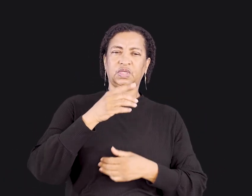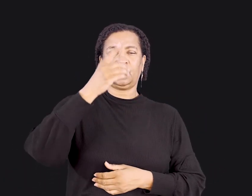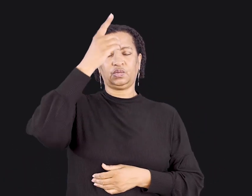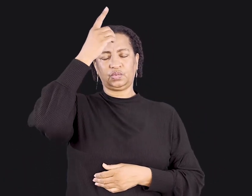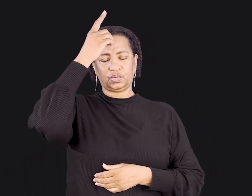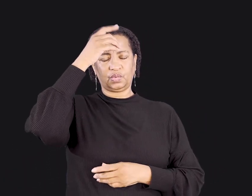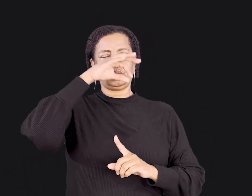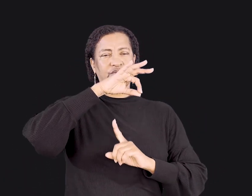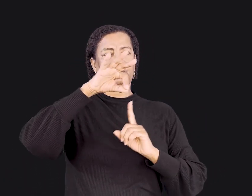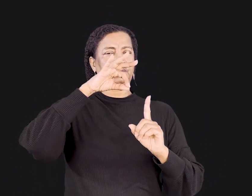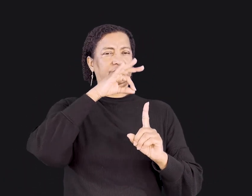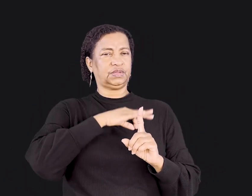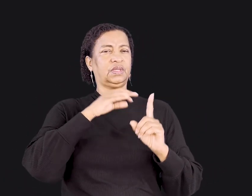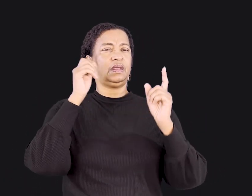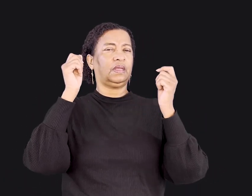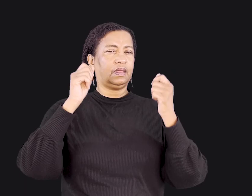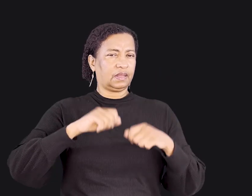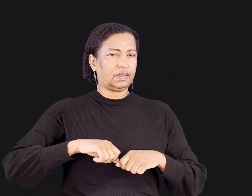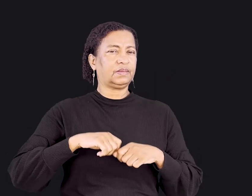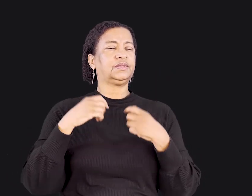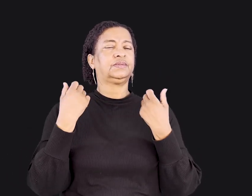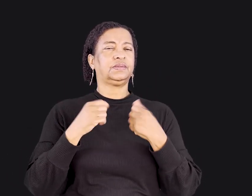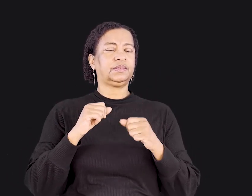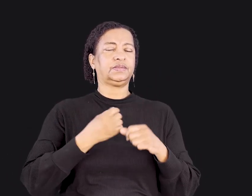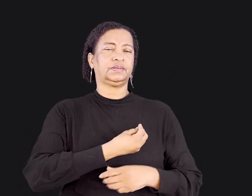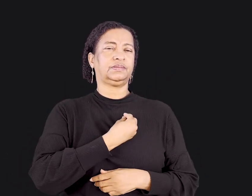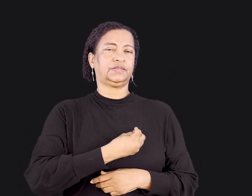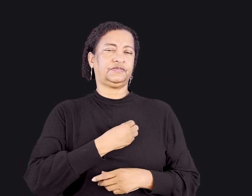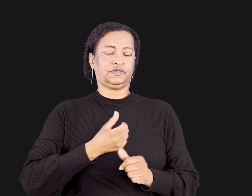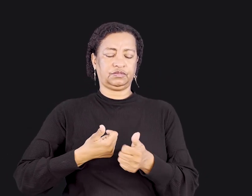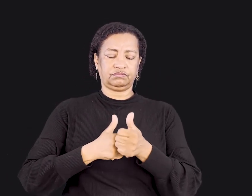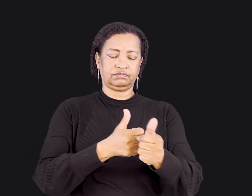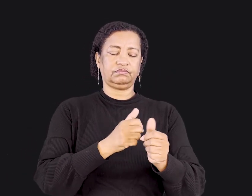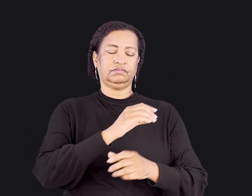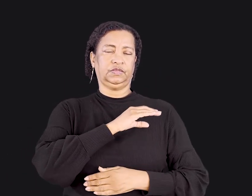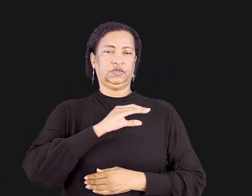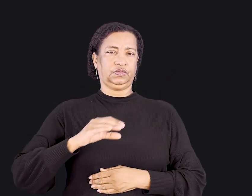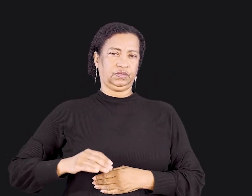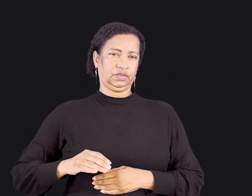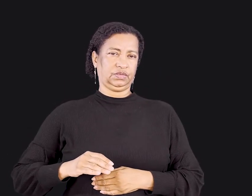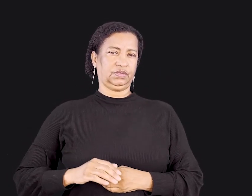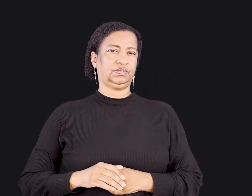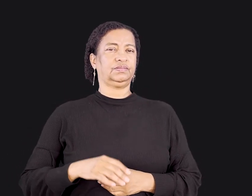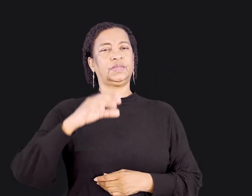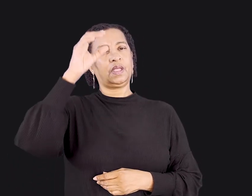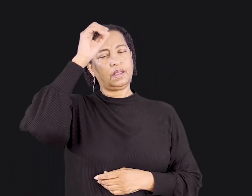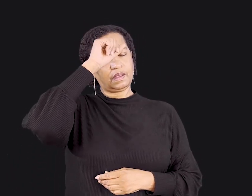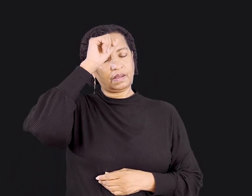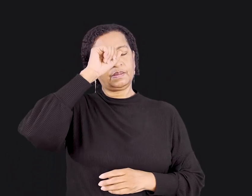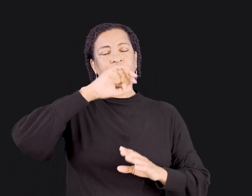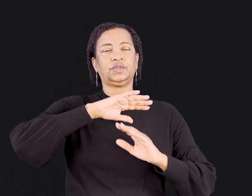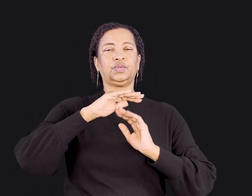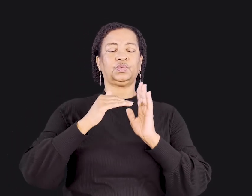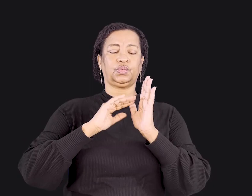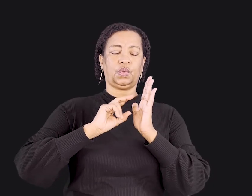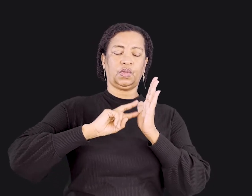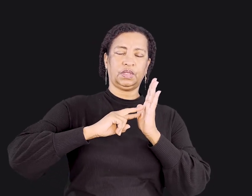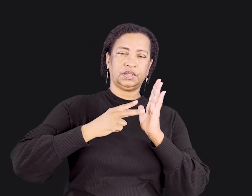Espírito e a capacitação que precisamos para viver como seguidores de Cristo de aprendermos o que significa viver em Cristo e